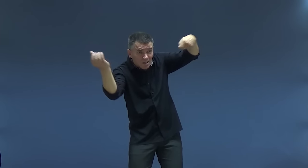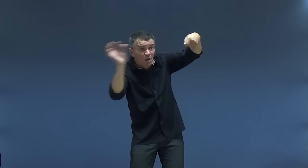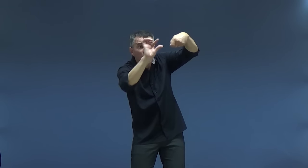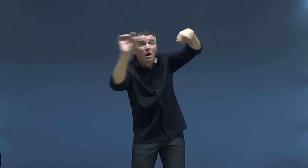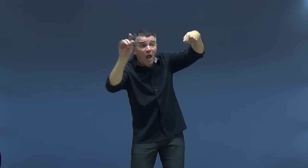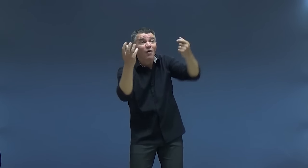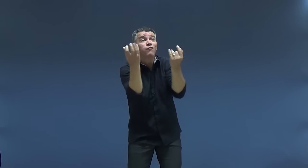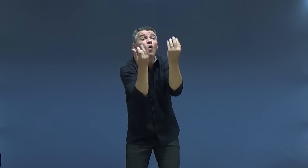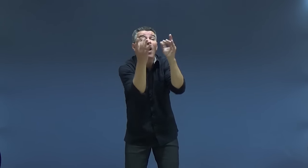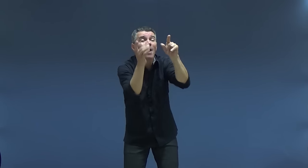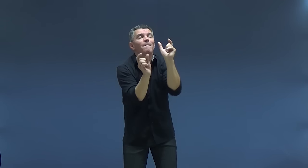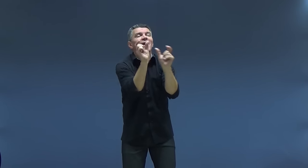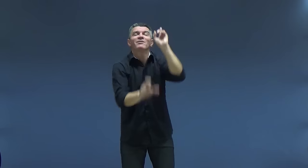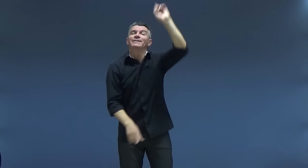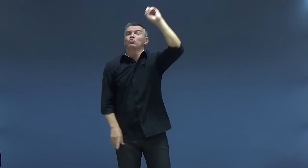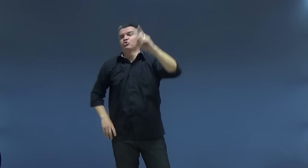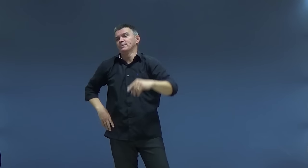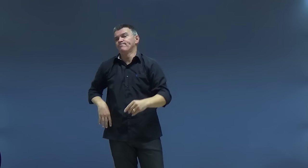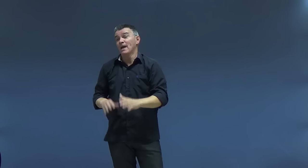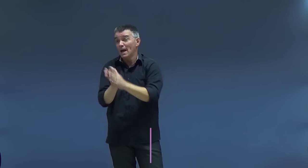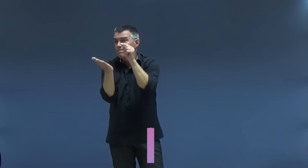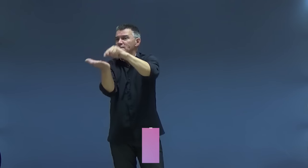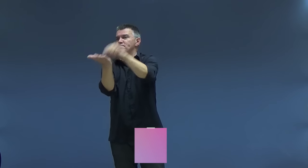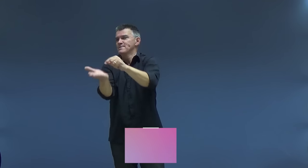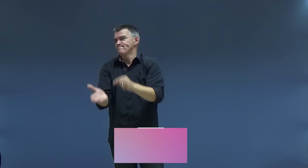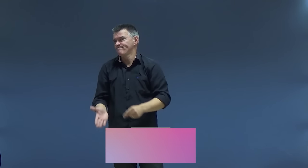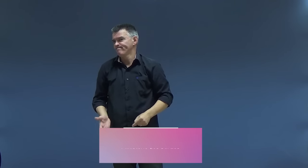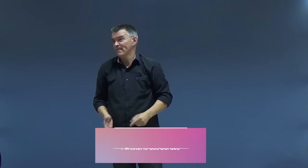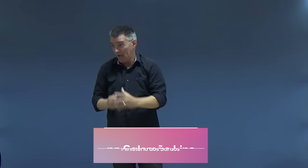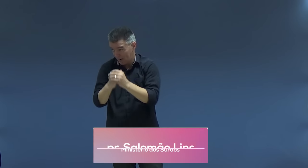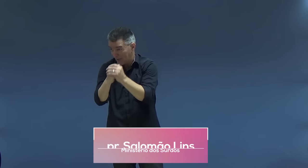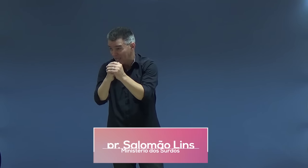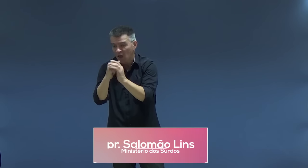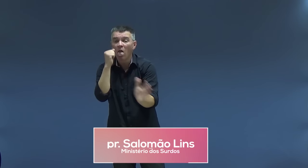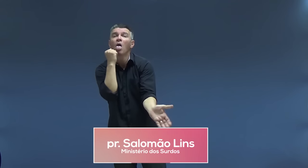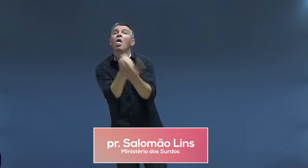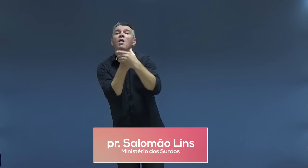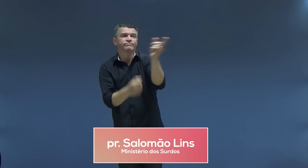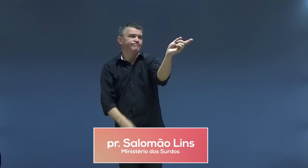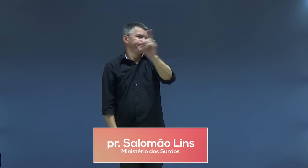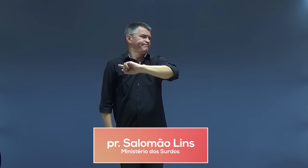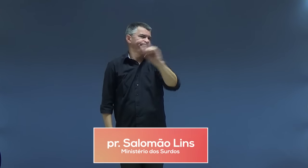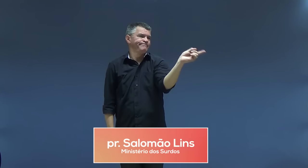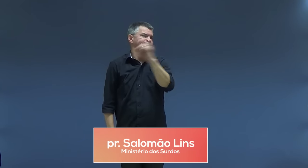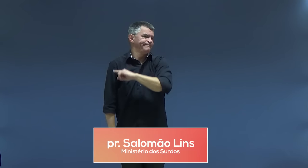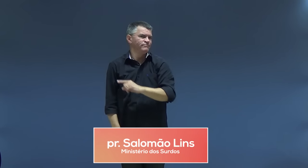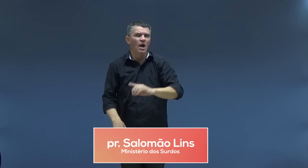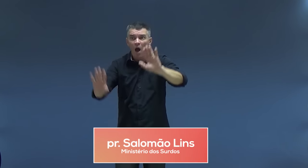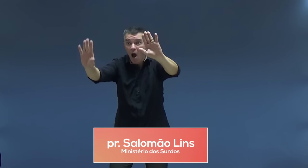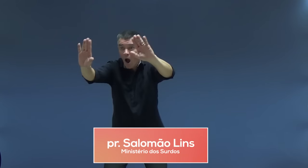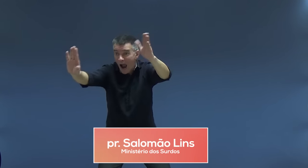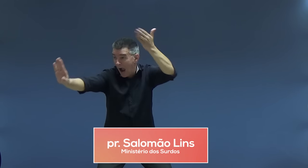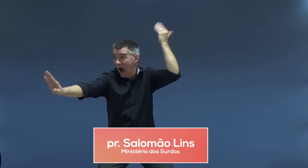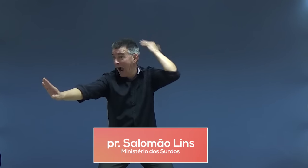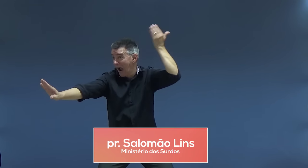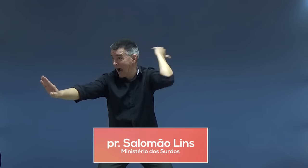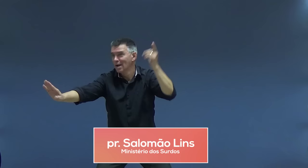Certo? Então essa espada é como se fosse um fogo, a palavra de Deus. Amém? Não esconda a espada.